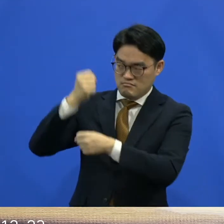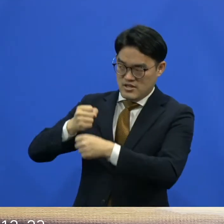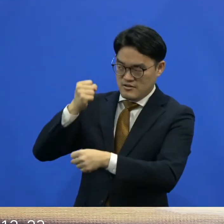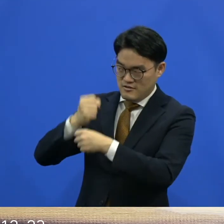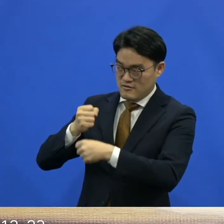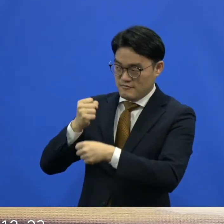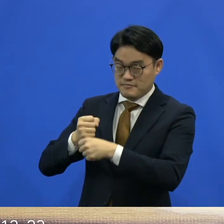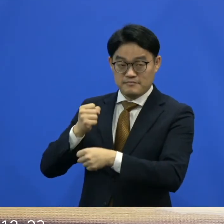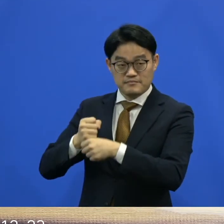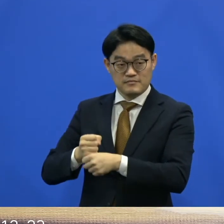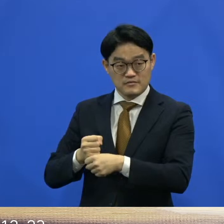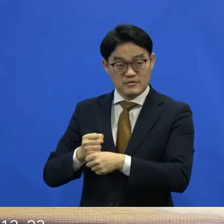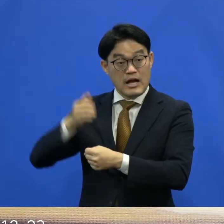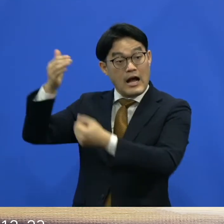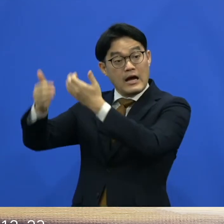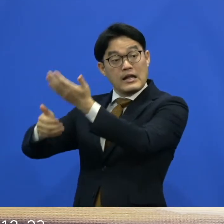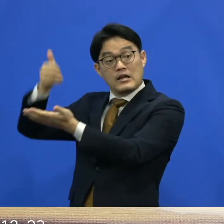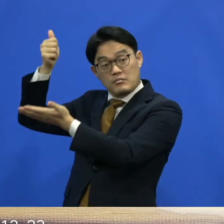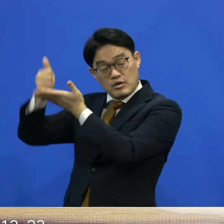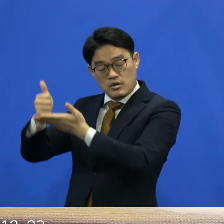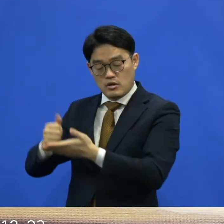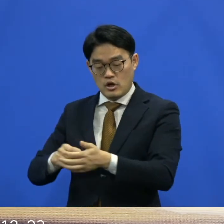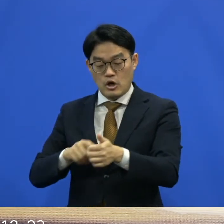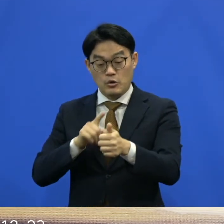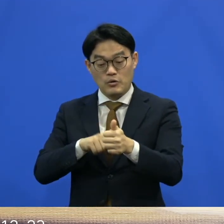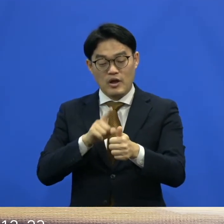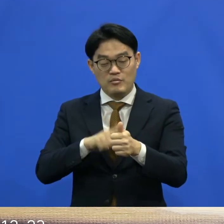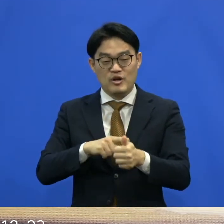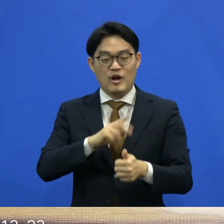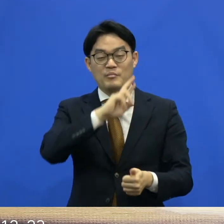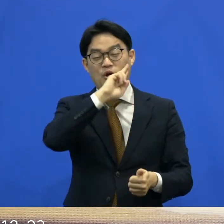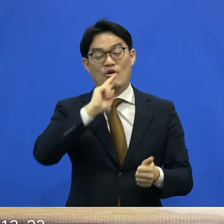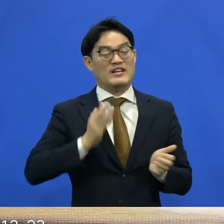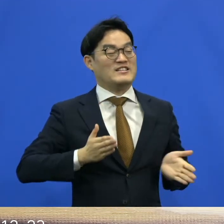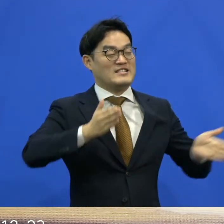하나님의 요셉을 편한 길로 몰아가지 않으십니다.